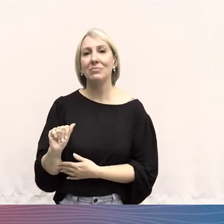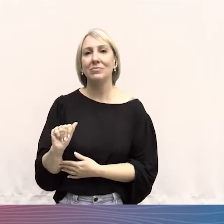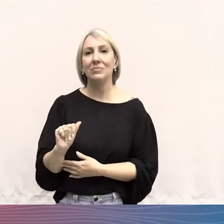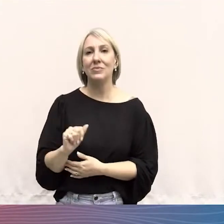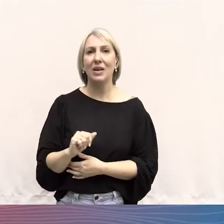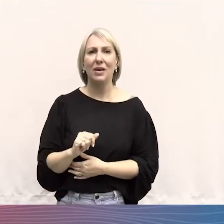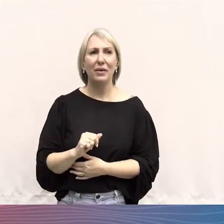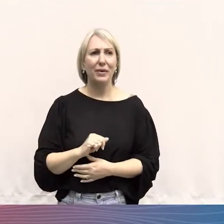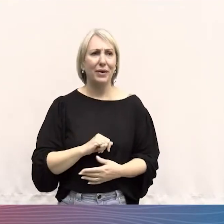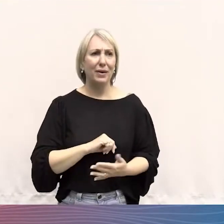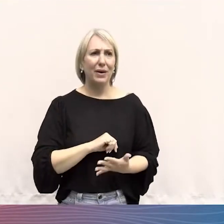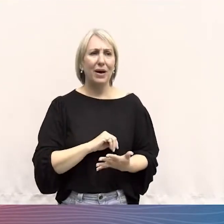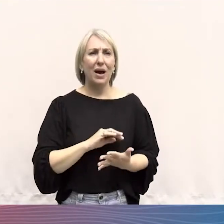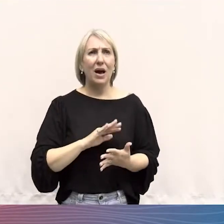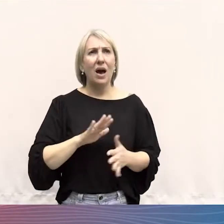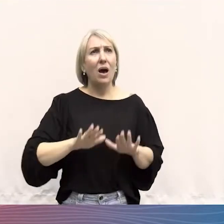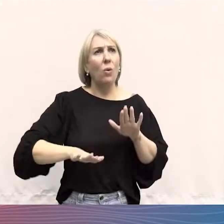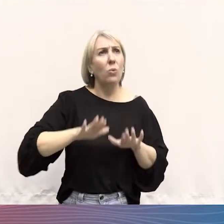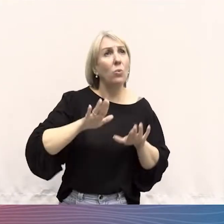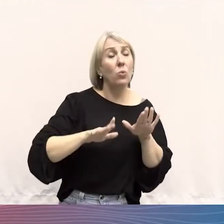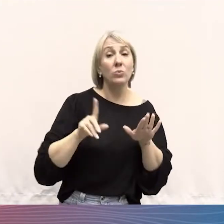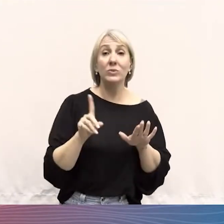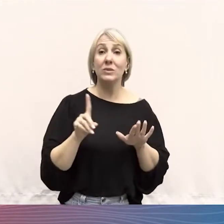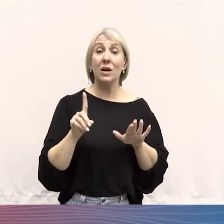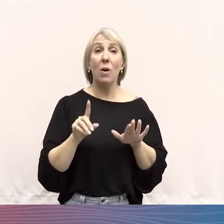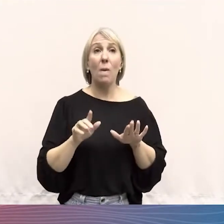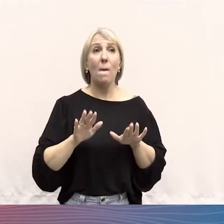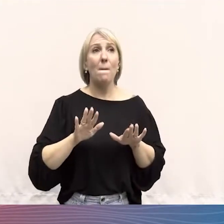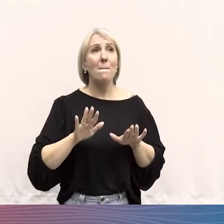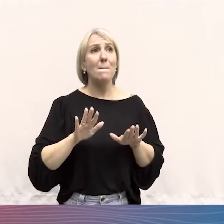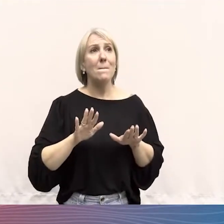alguns, muito pouquinhos, mas todos, né,